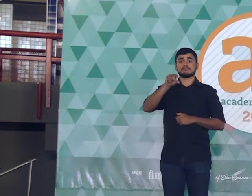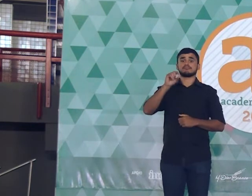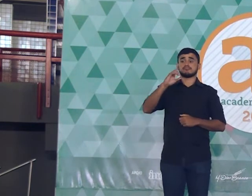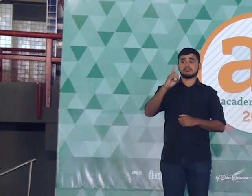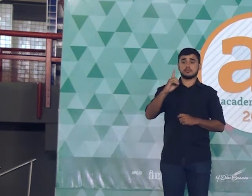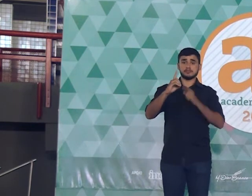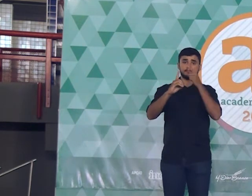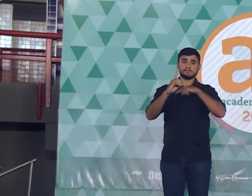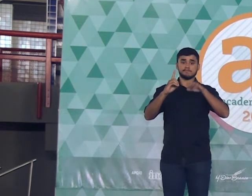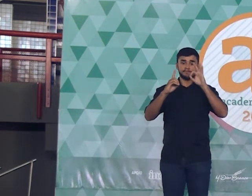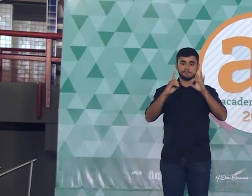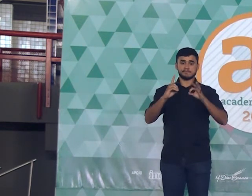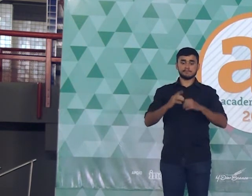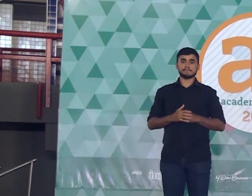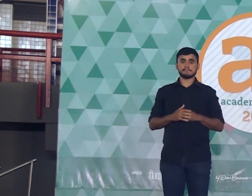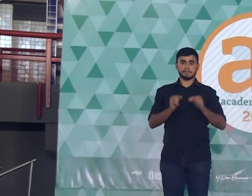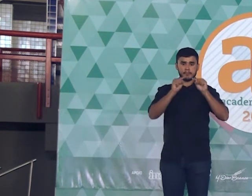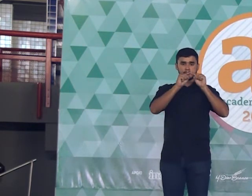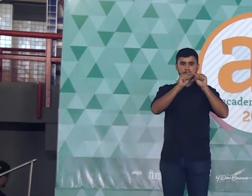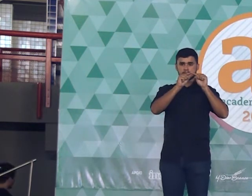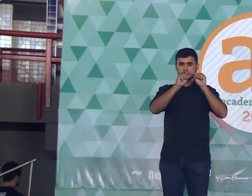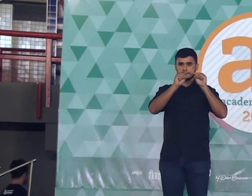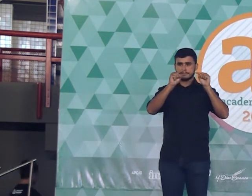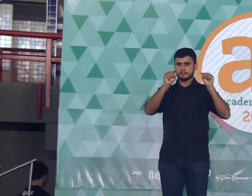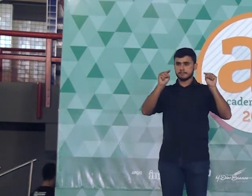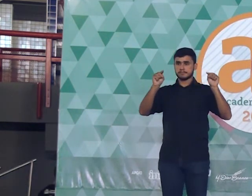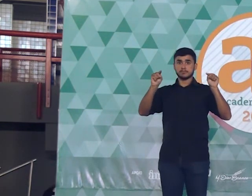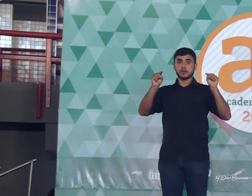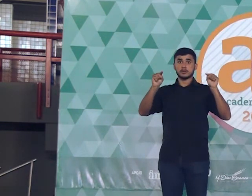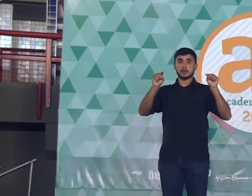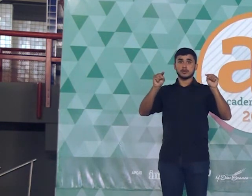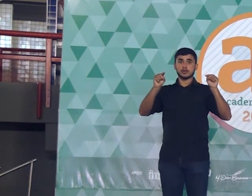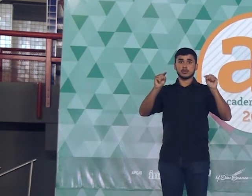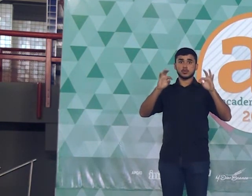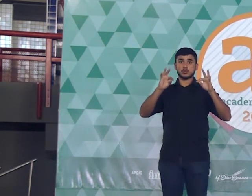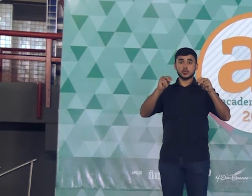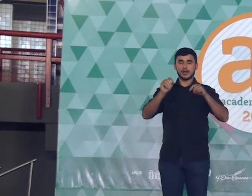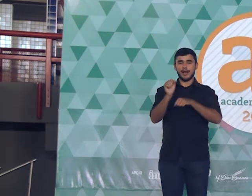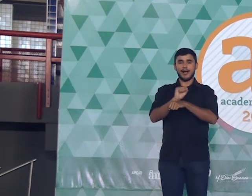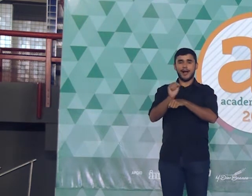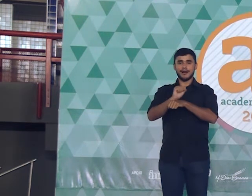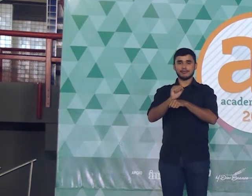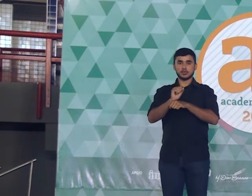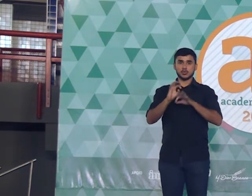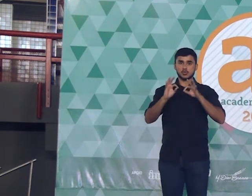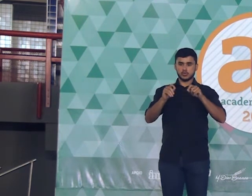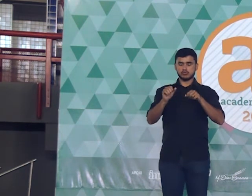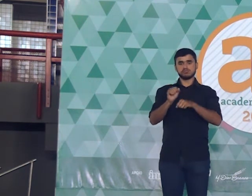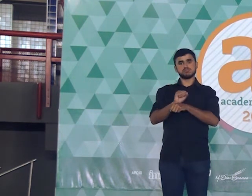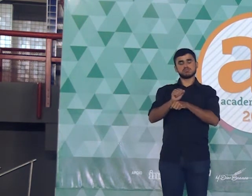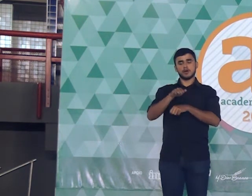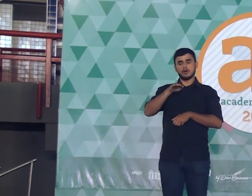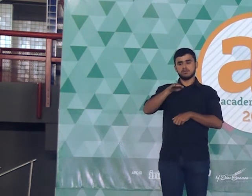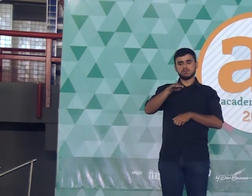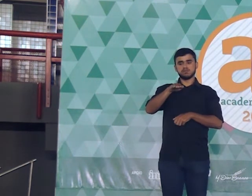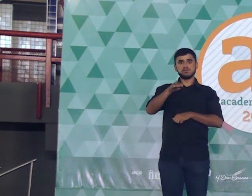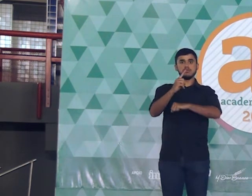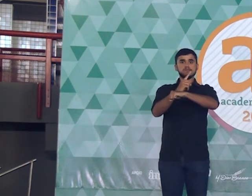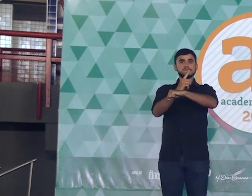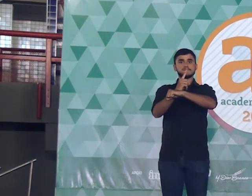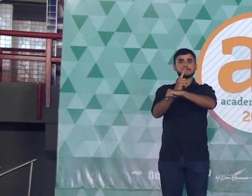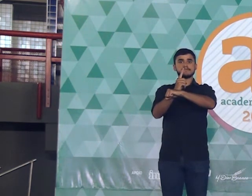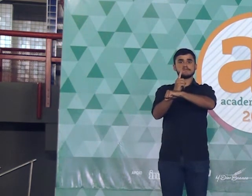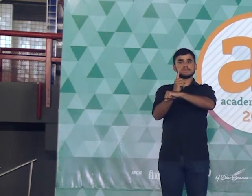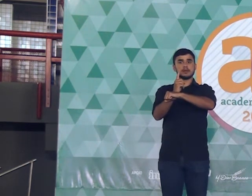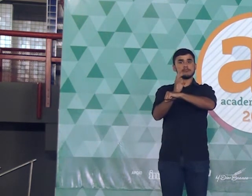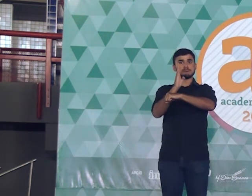de reação. A partir do momento que você vai empurrando o pé no freio ou apertando o freio, a velocidade vai